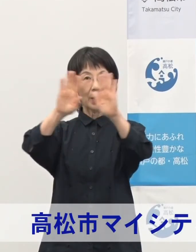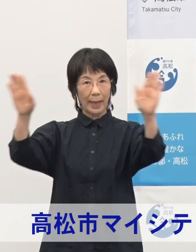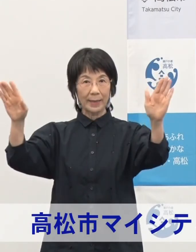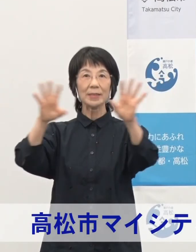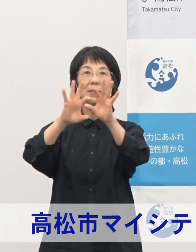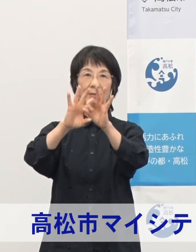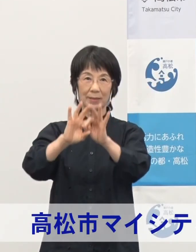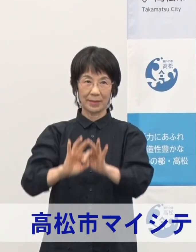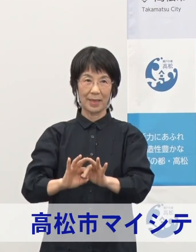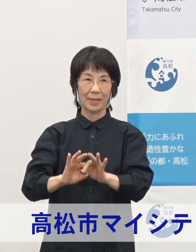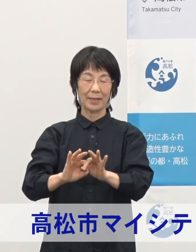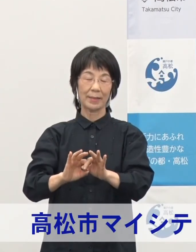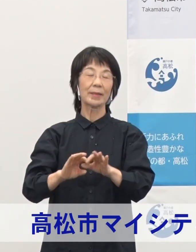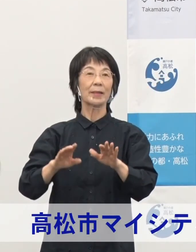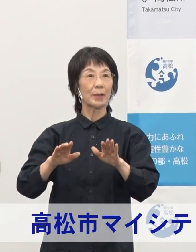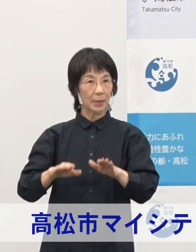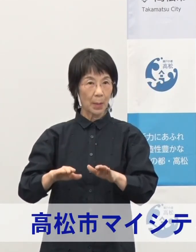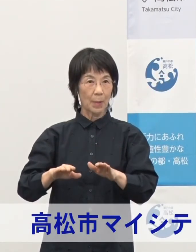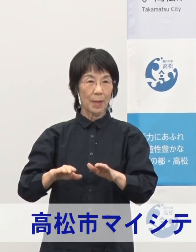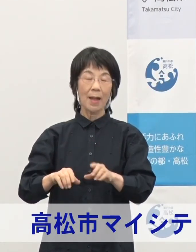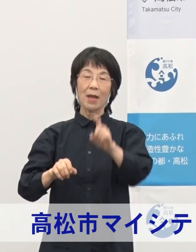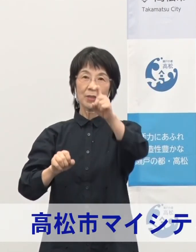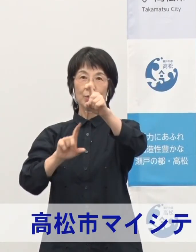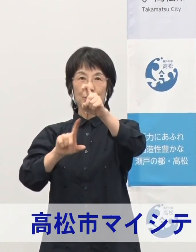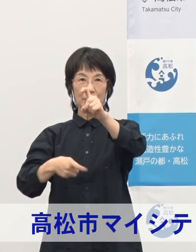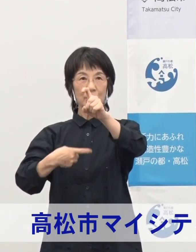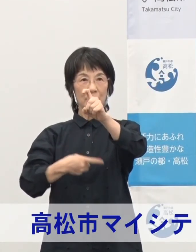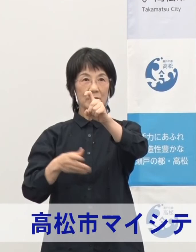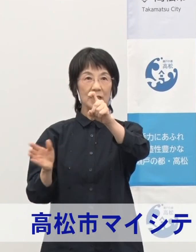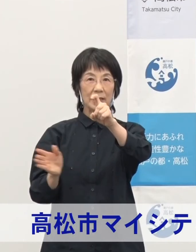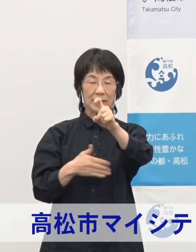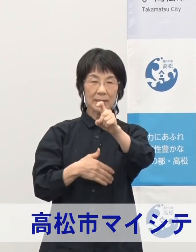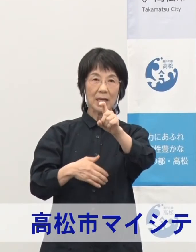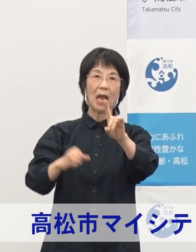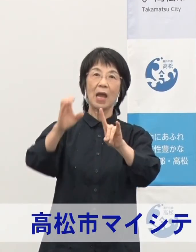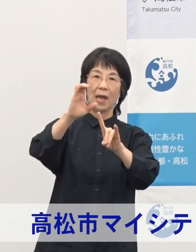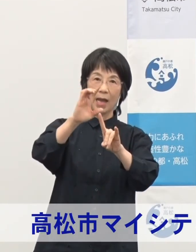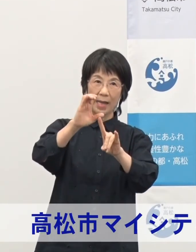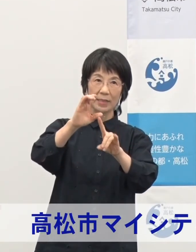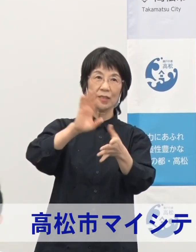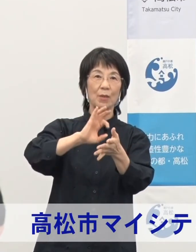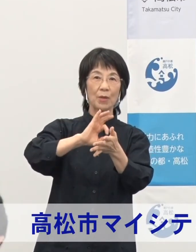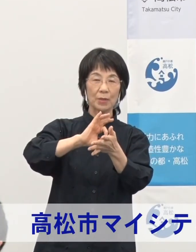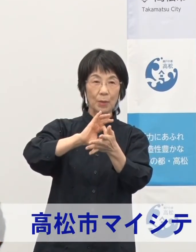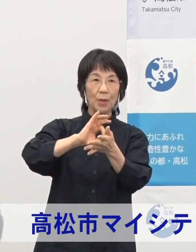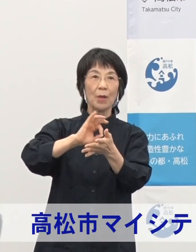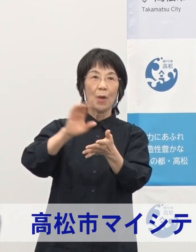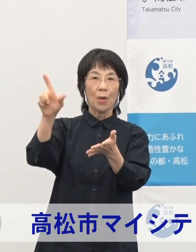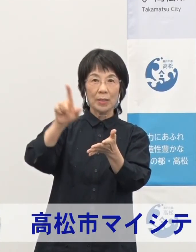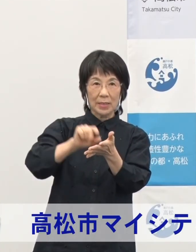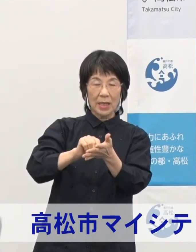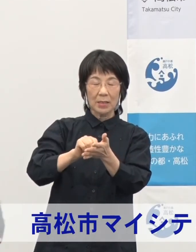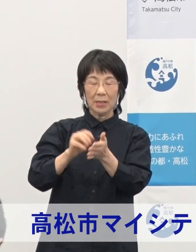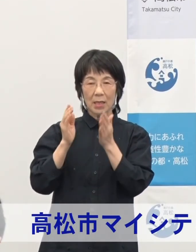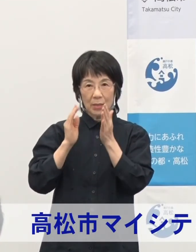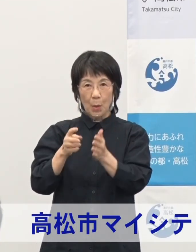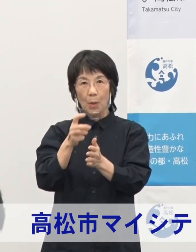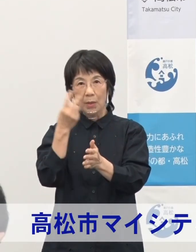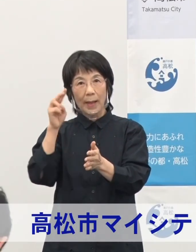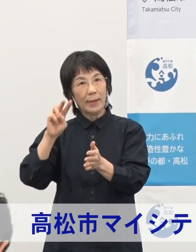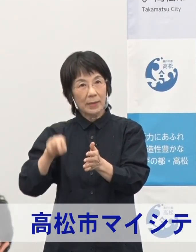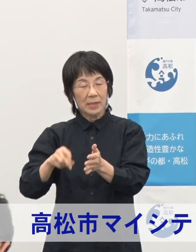ます星では10月1日から ict を活用して道路管理をはじめとする身近な地域課題につい